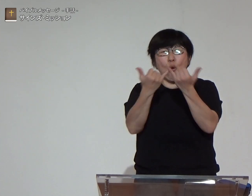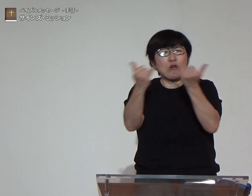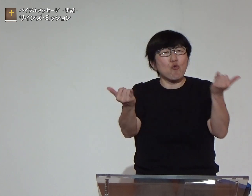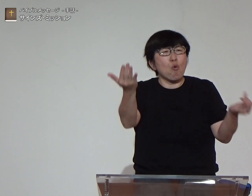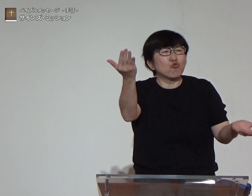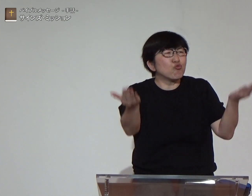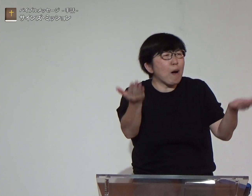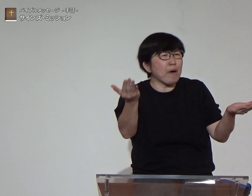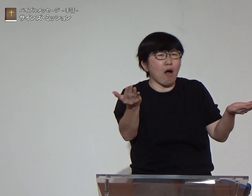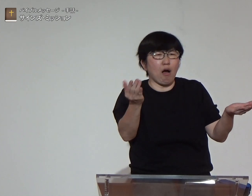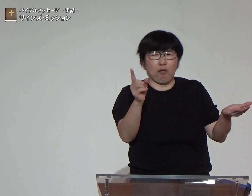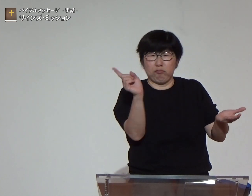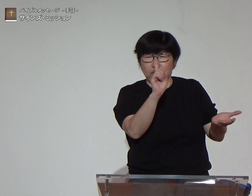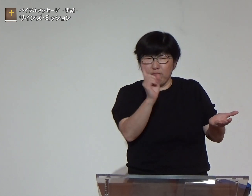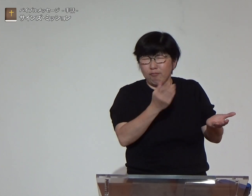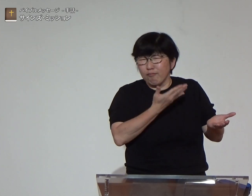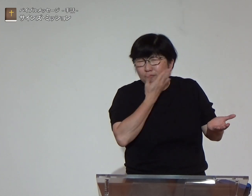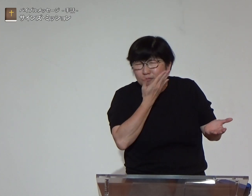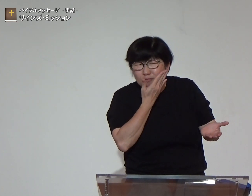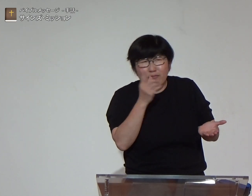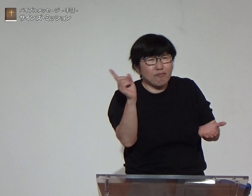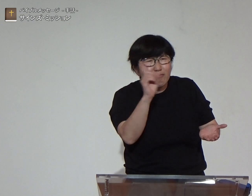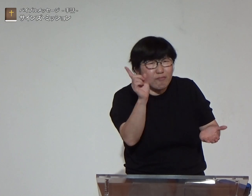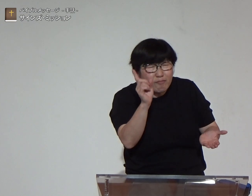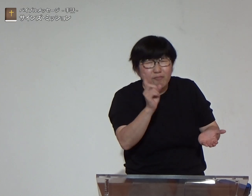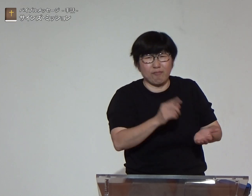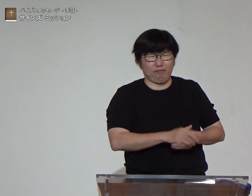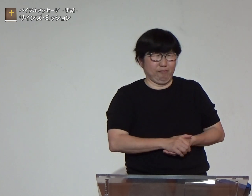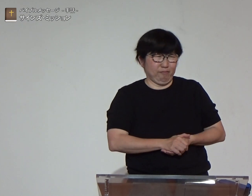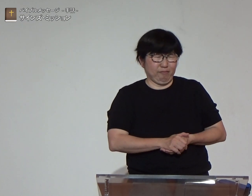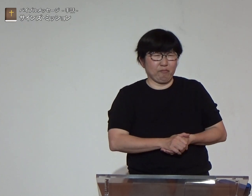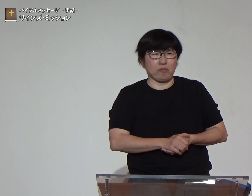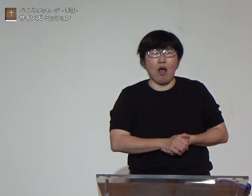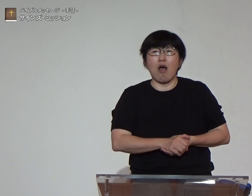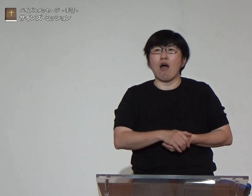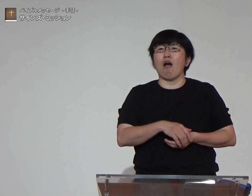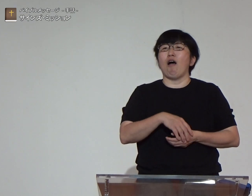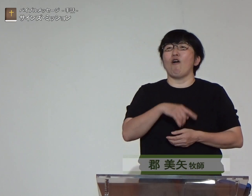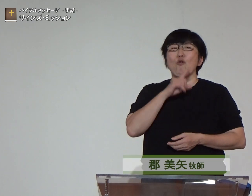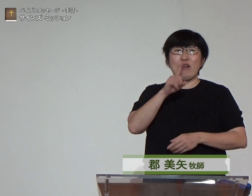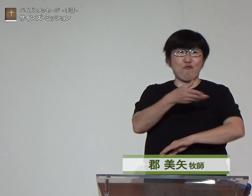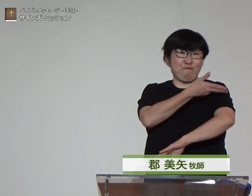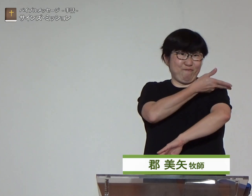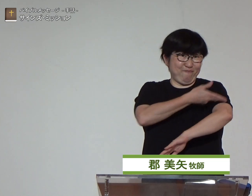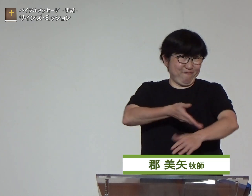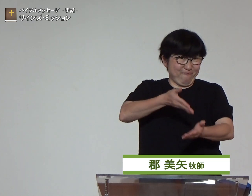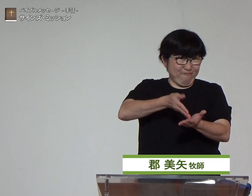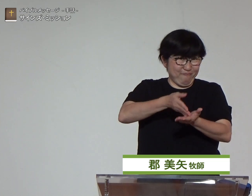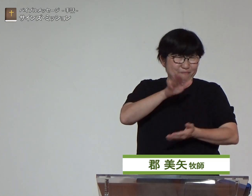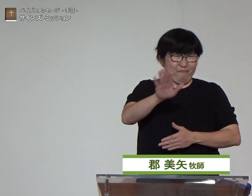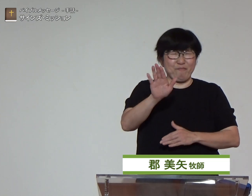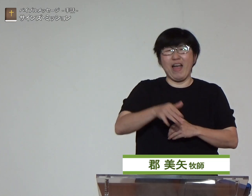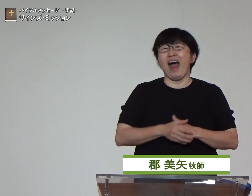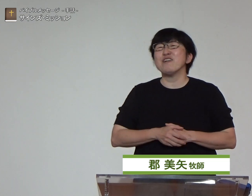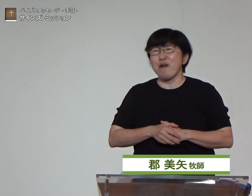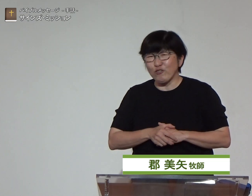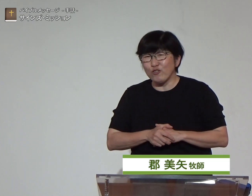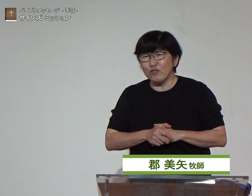万もの人たちと比べてどちらが大切なのでしょうかというお話